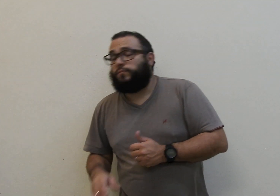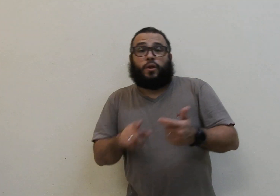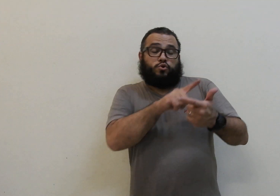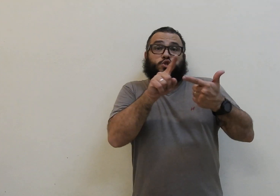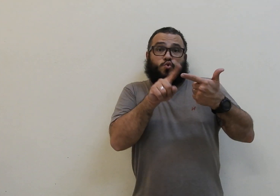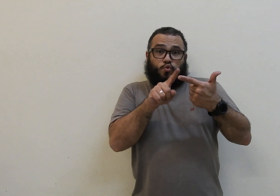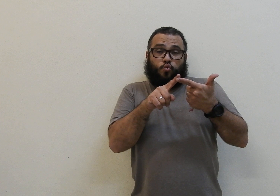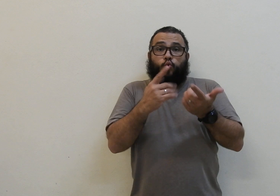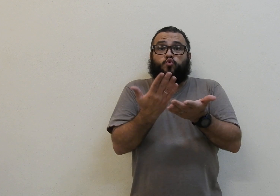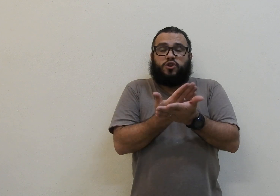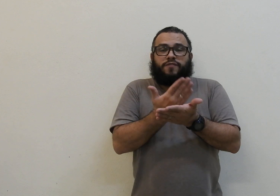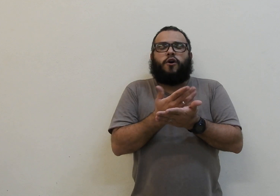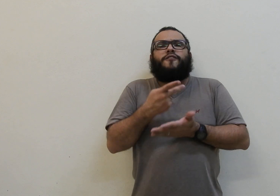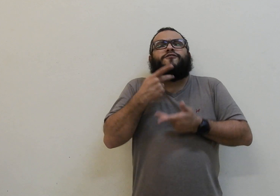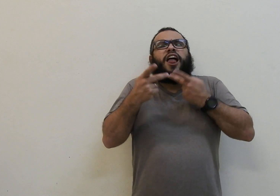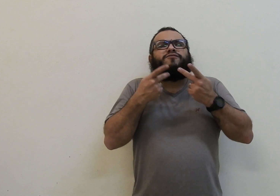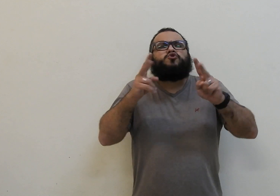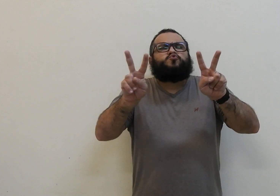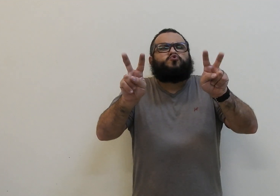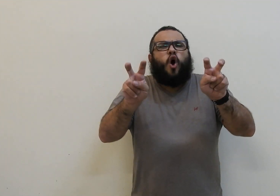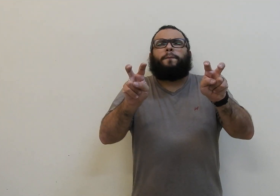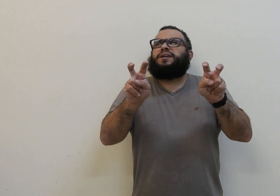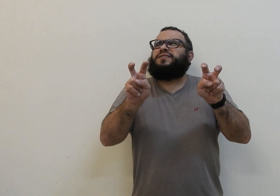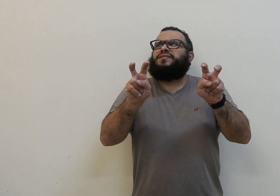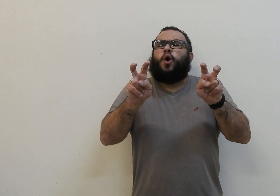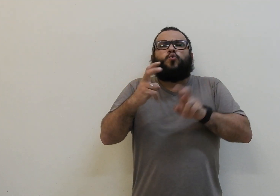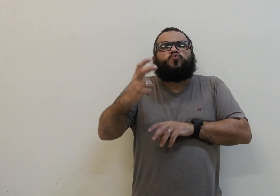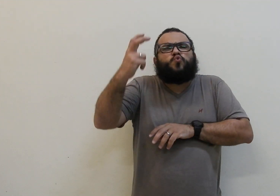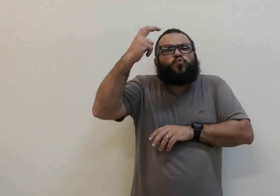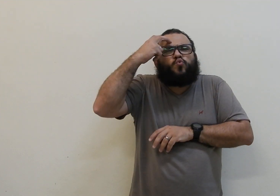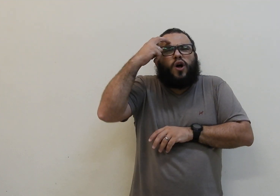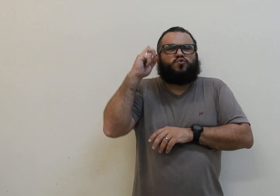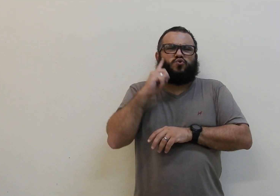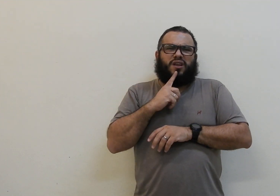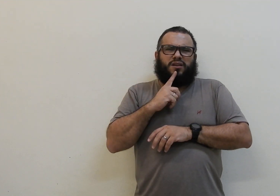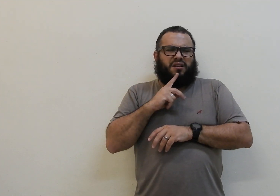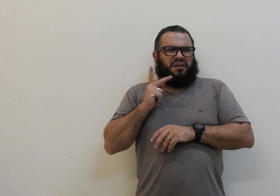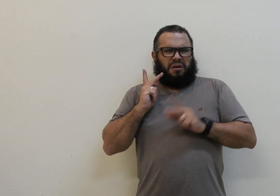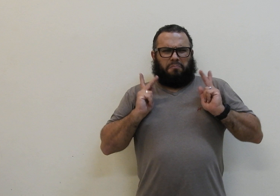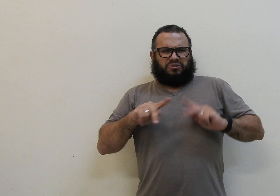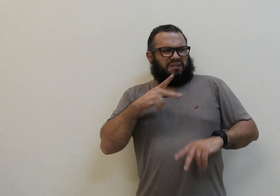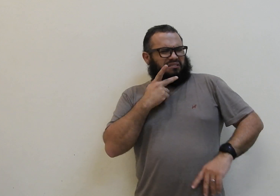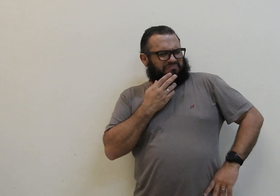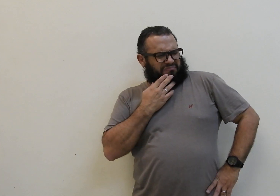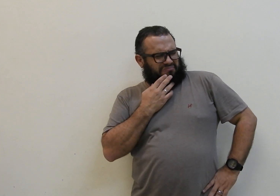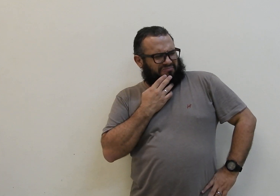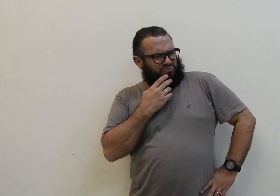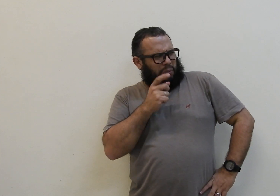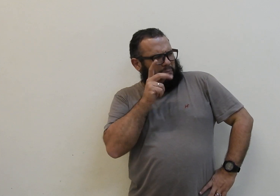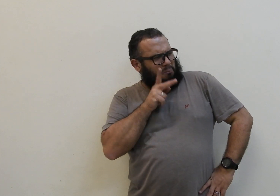outras dúvidas que a gente não vai abordar na disciplina, mas são dúvidas frequentes. O outro livro é